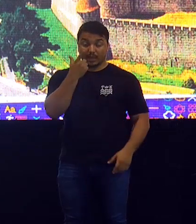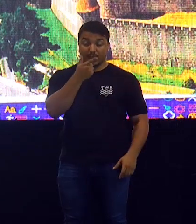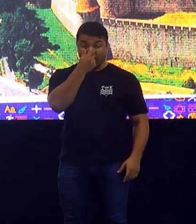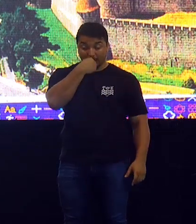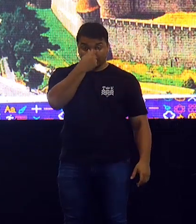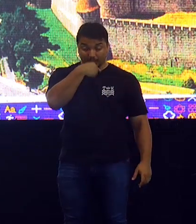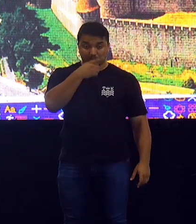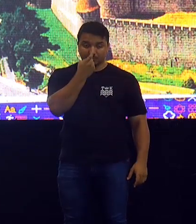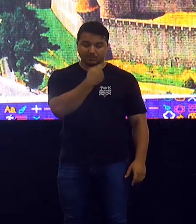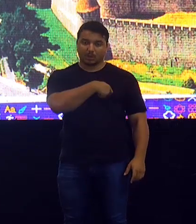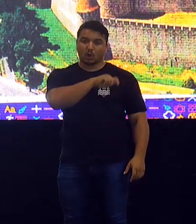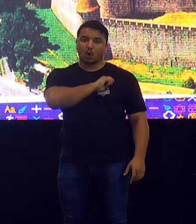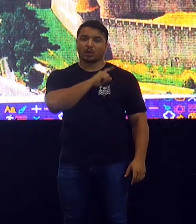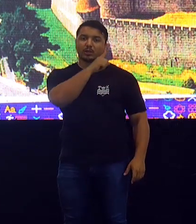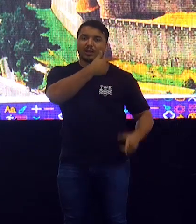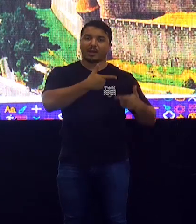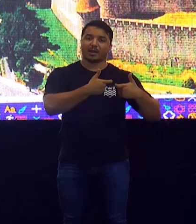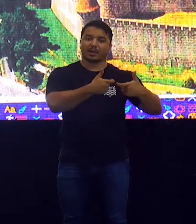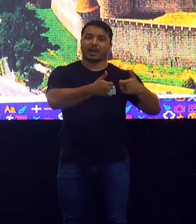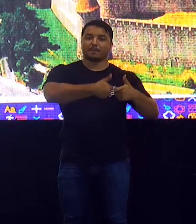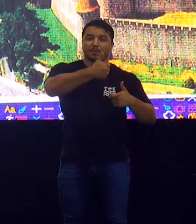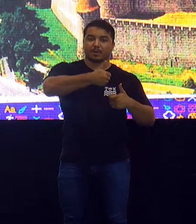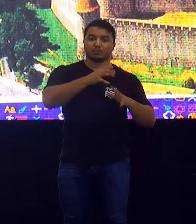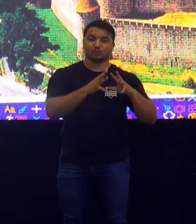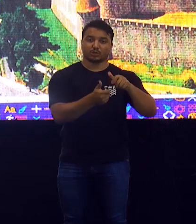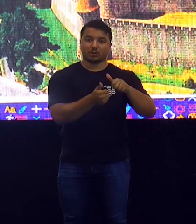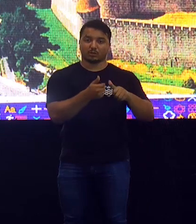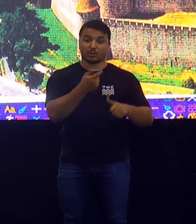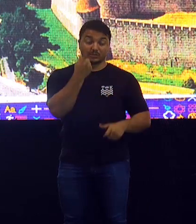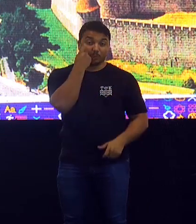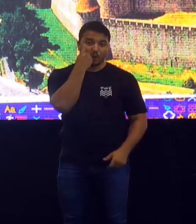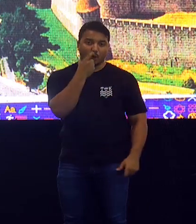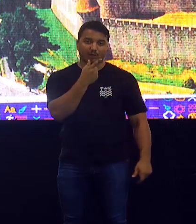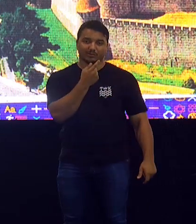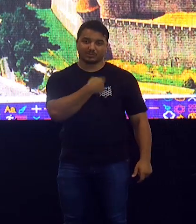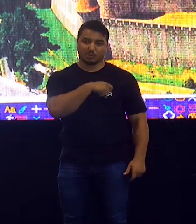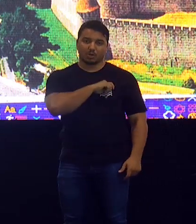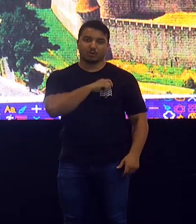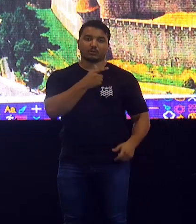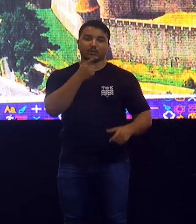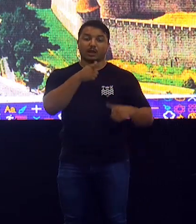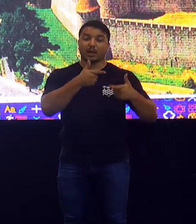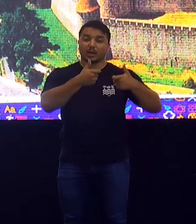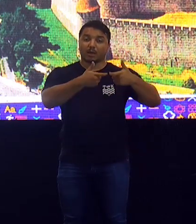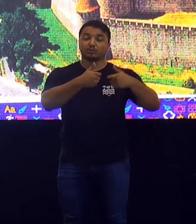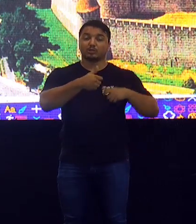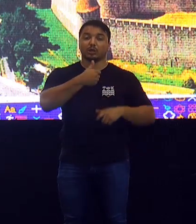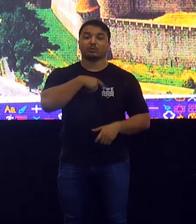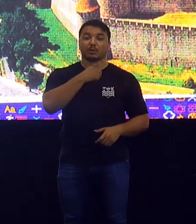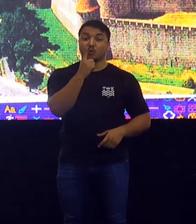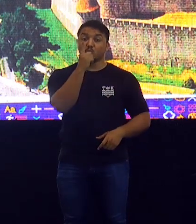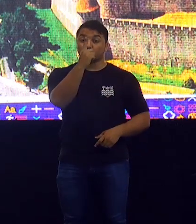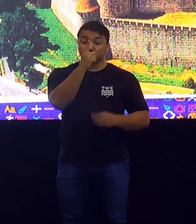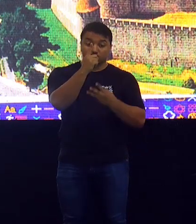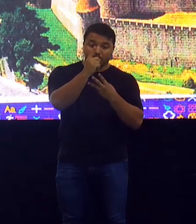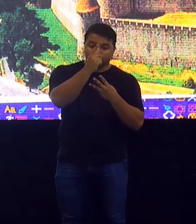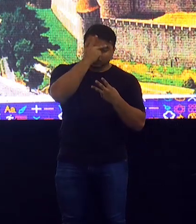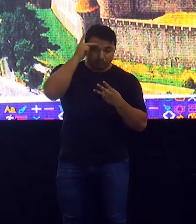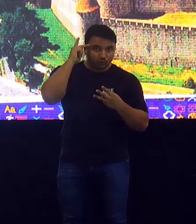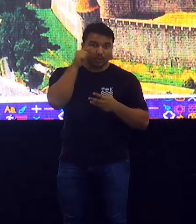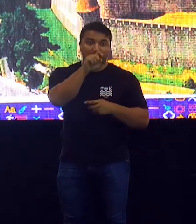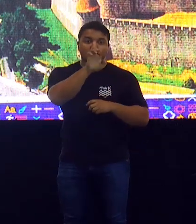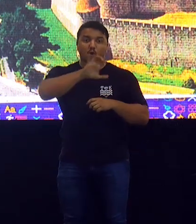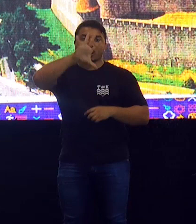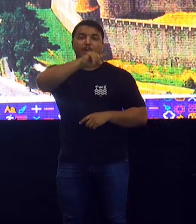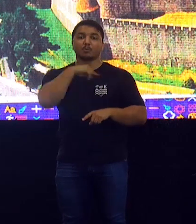na Primeira Guerra Mundial. Matou aproximadamente um terço da população europeia. Às